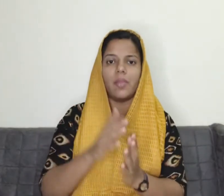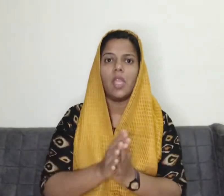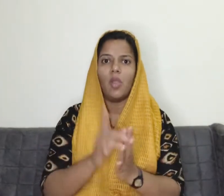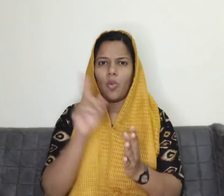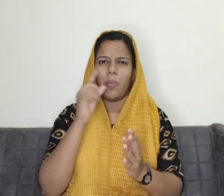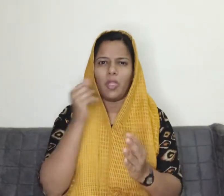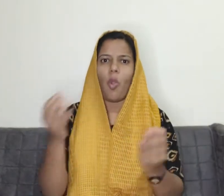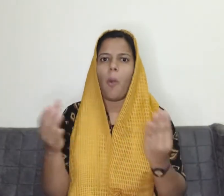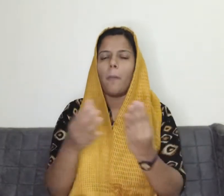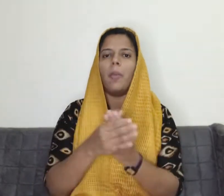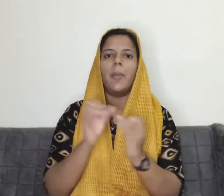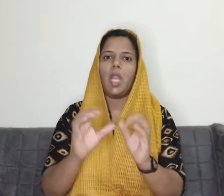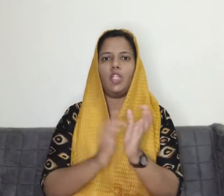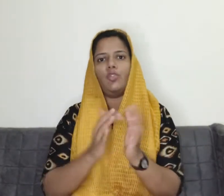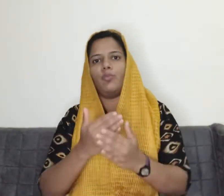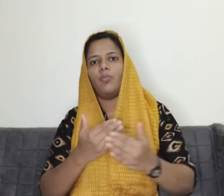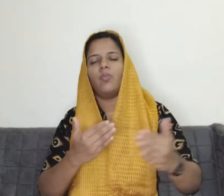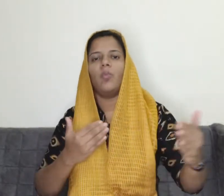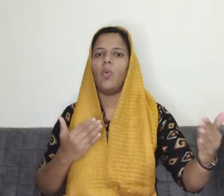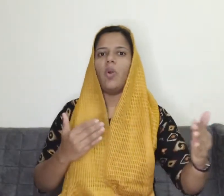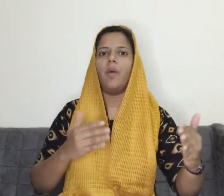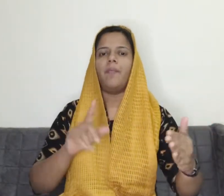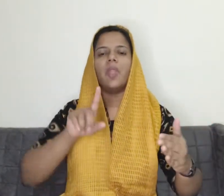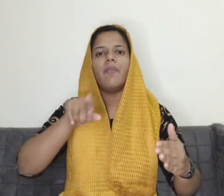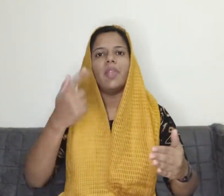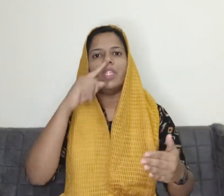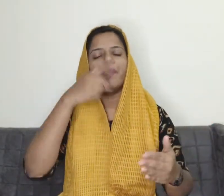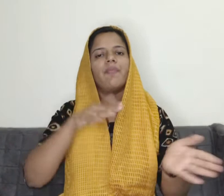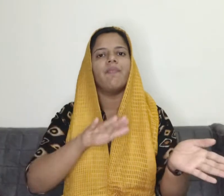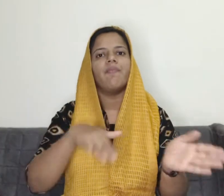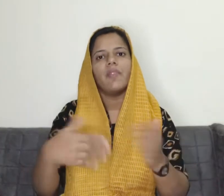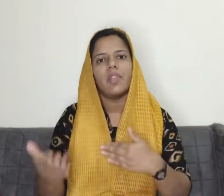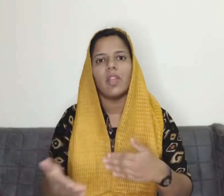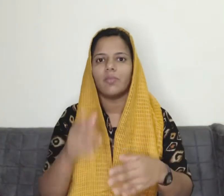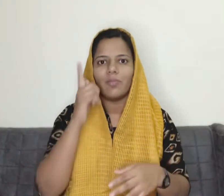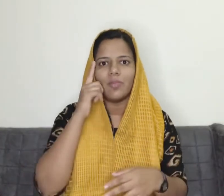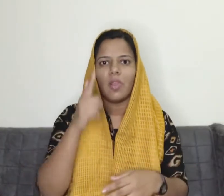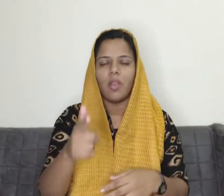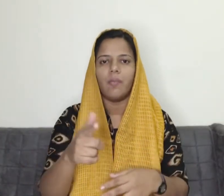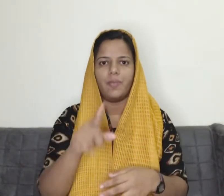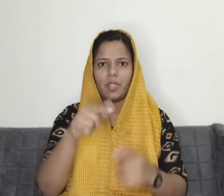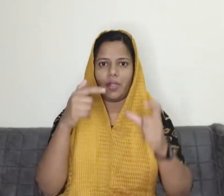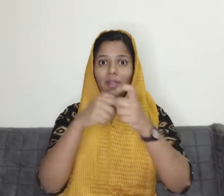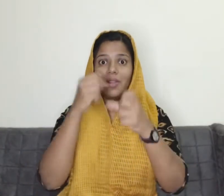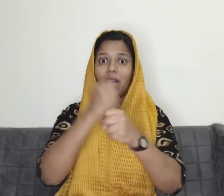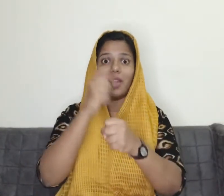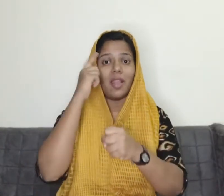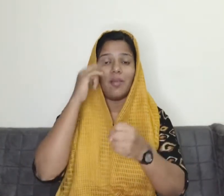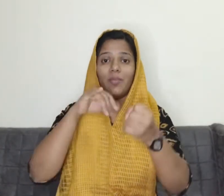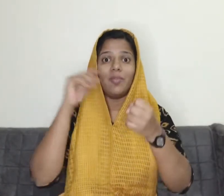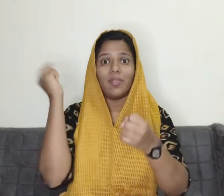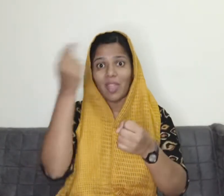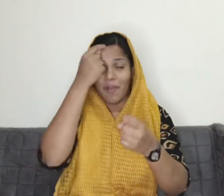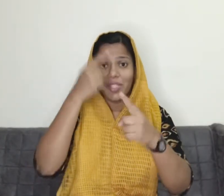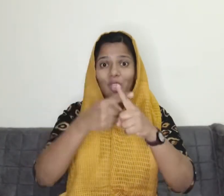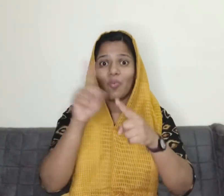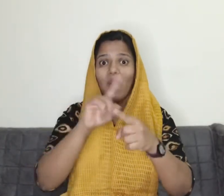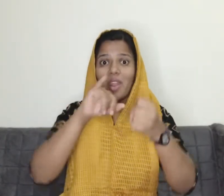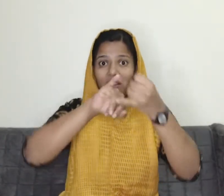മാറിക്കഴിഞ്ഞാൽ ആ വ്യക്തിയുടെ ലൈഫ് പിന്നെ വേറെ ഒരു അനുഭവത്തിലേക്ക് മാറും. ഉദാഹരണം പറഞ്ഞാൽ ശൗലിനെ നോക്കി, ശൗലിൽ